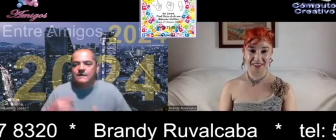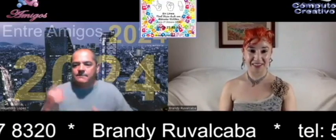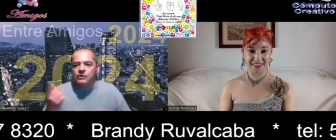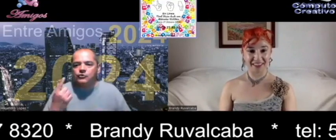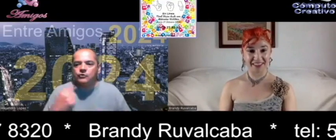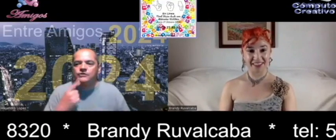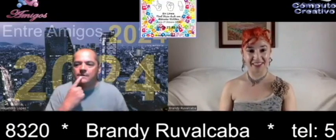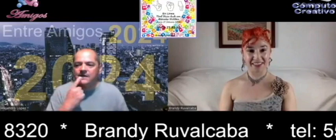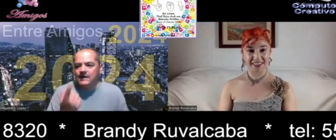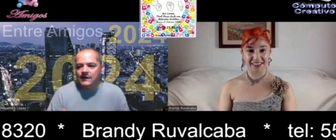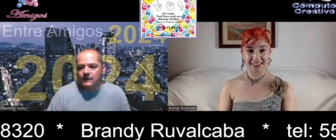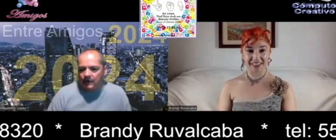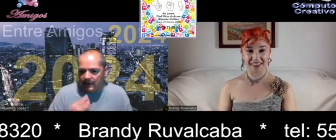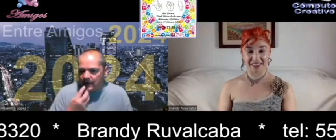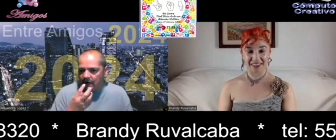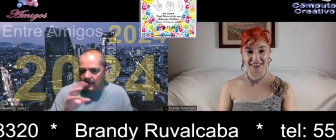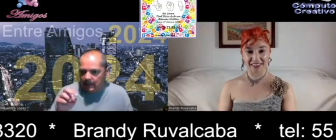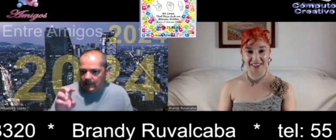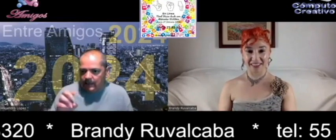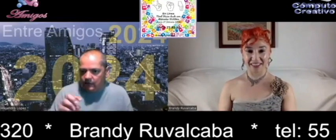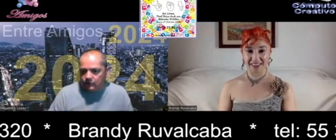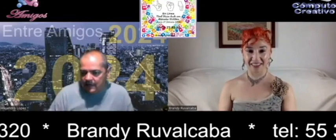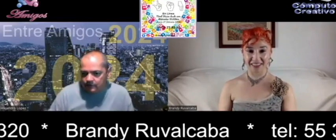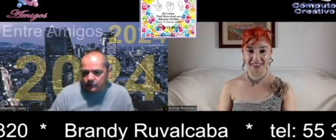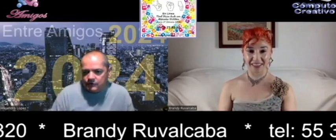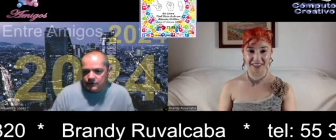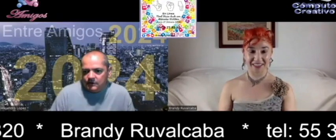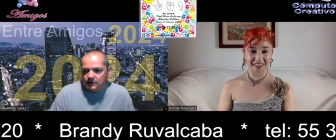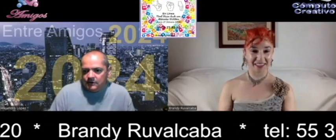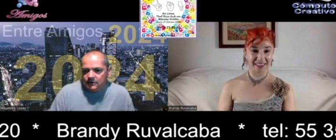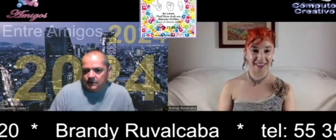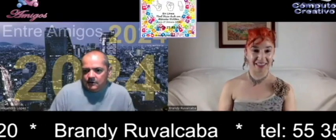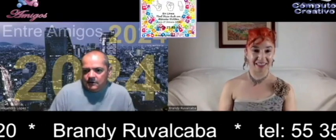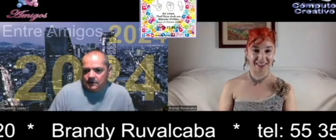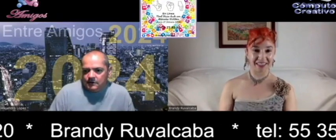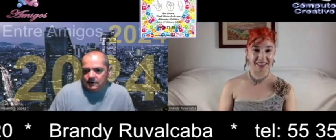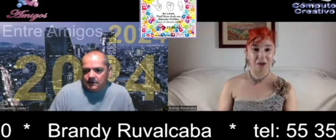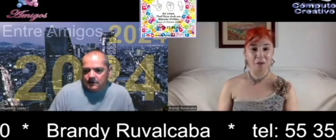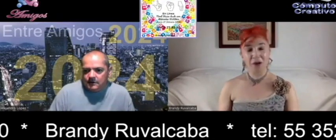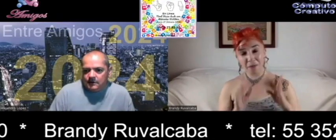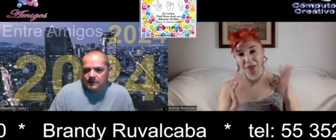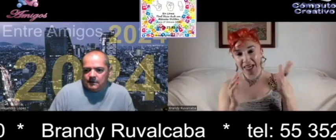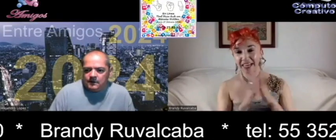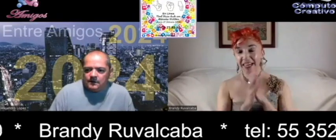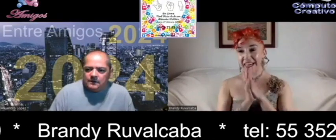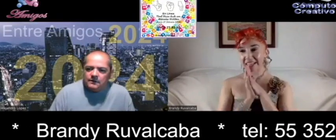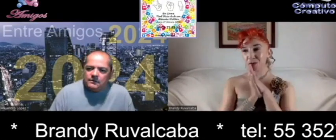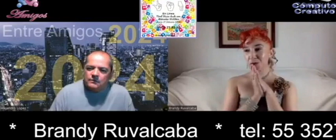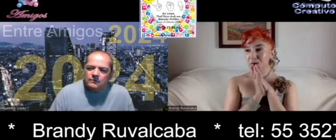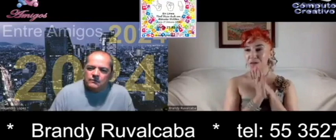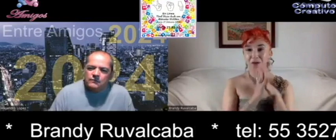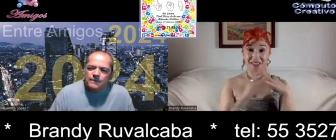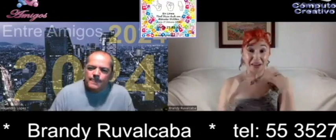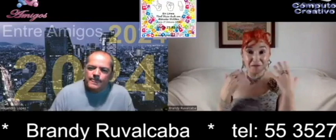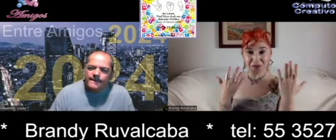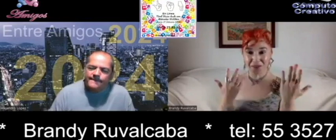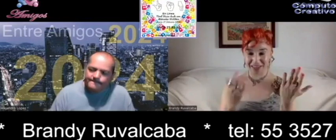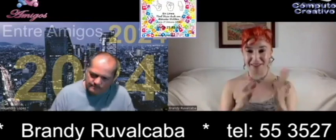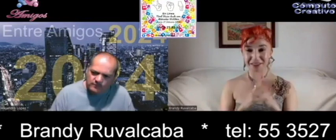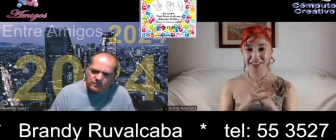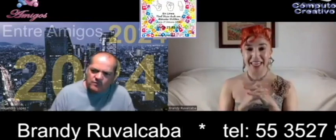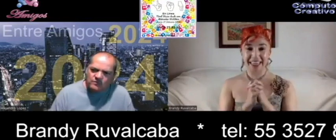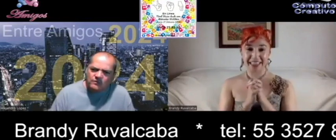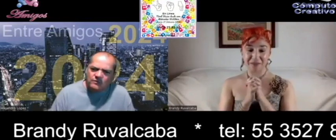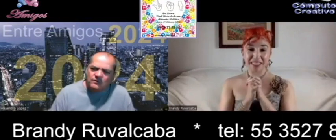señas, pero otros saben leer los labios. Bueno, ese es un como tabú,